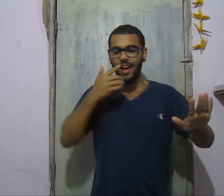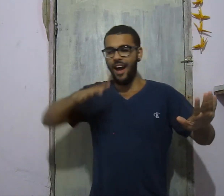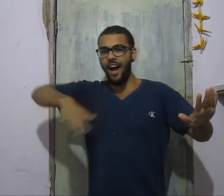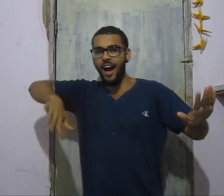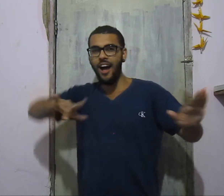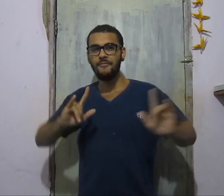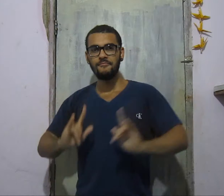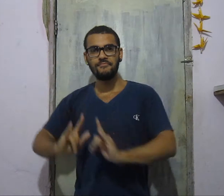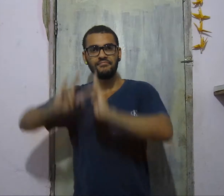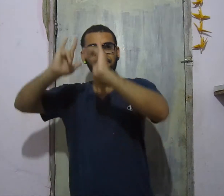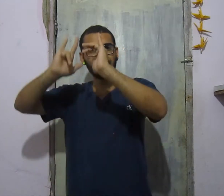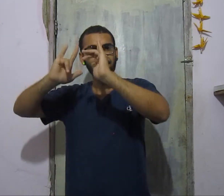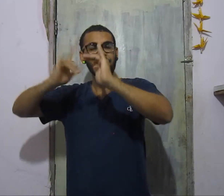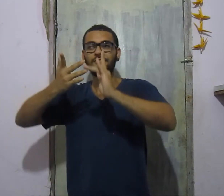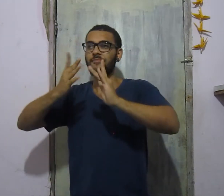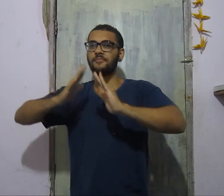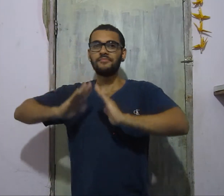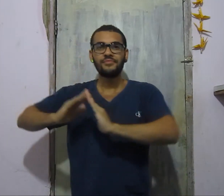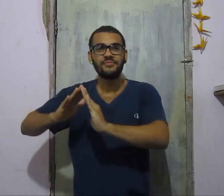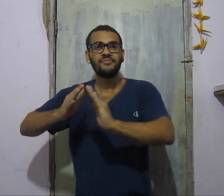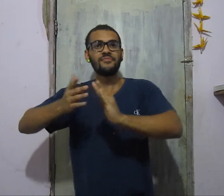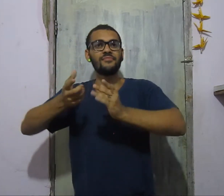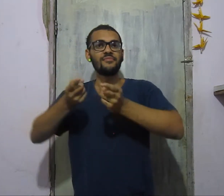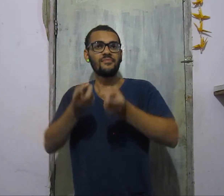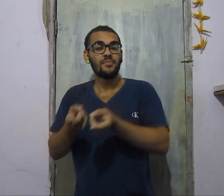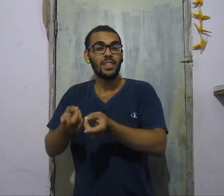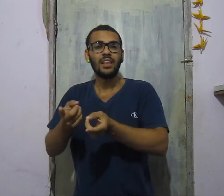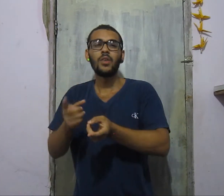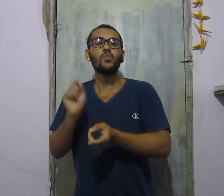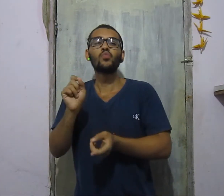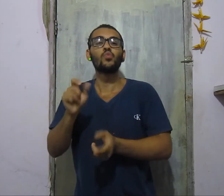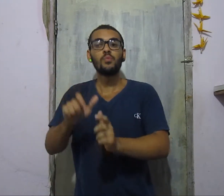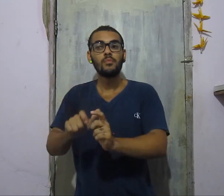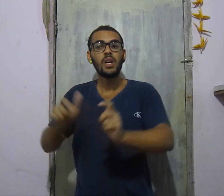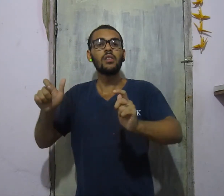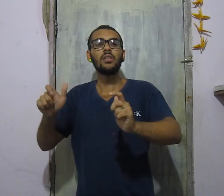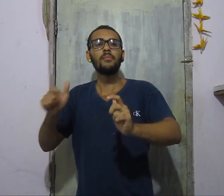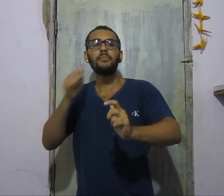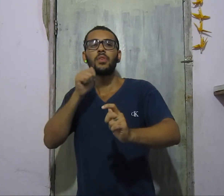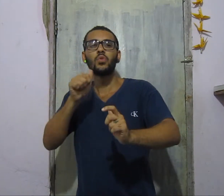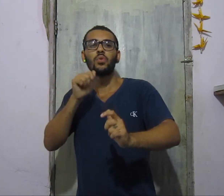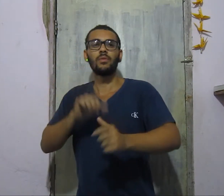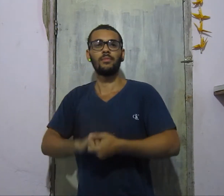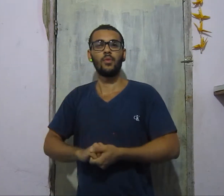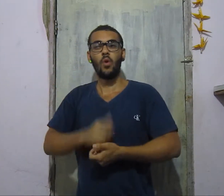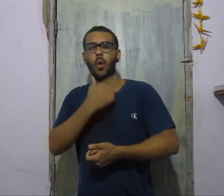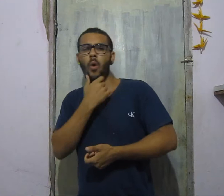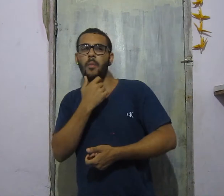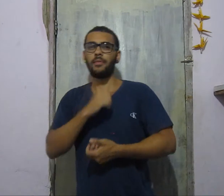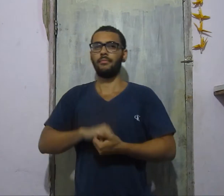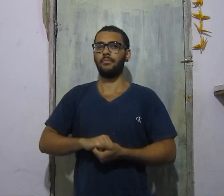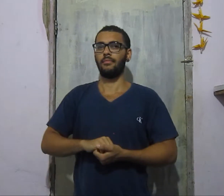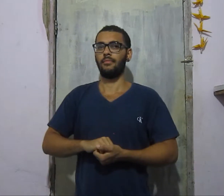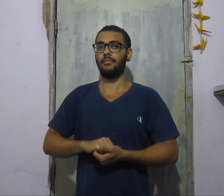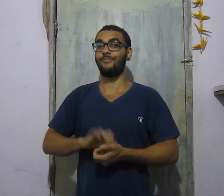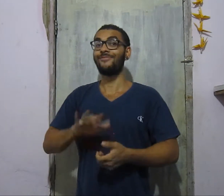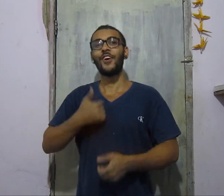Então, por exemplo, como ela trabalha na área de imobiliária, a gente sabe que a maioria das pessoas dessa área são o quê? Homens